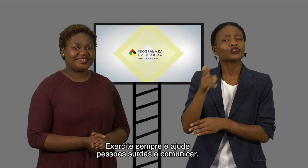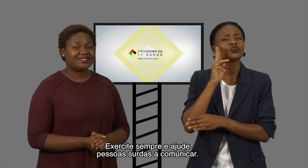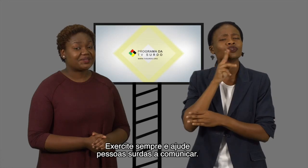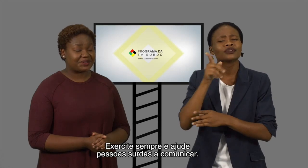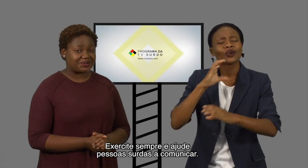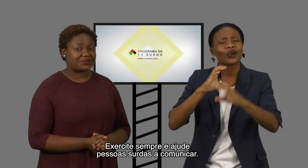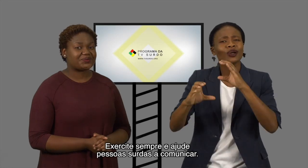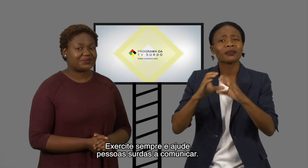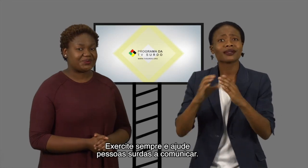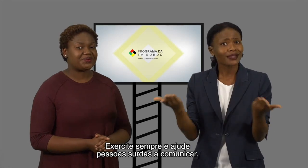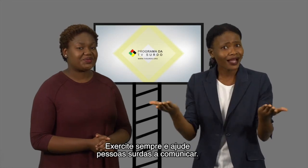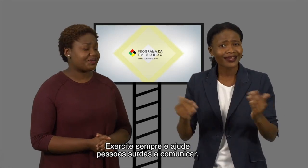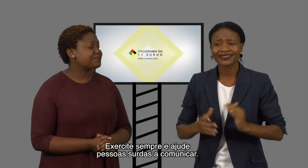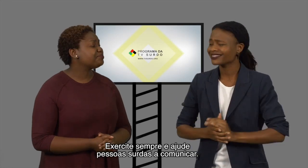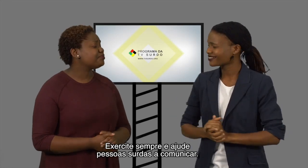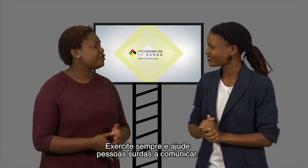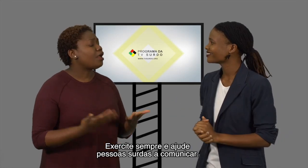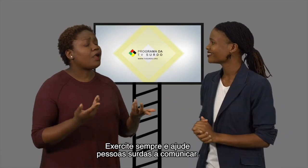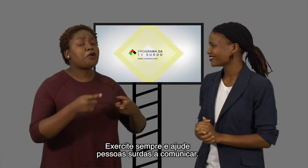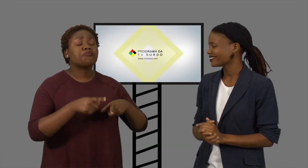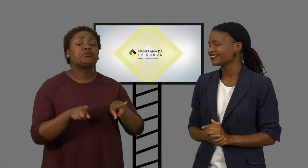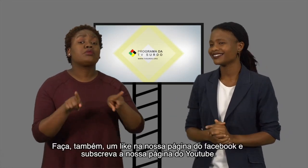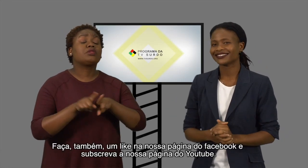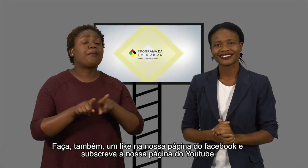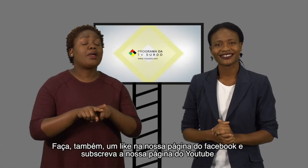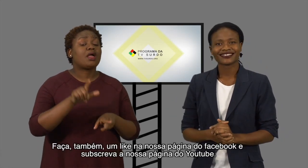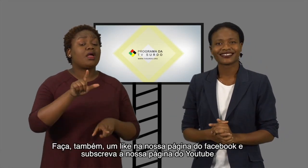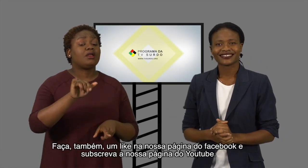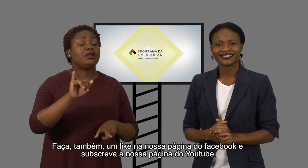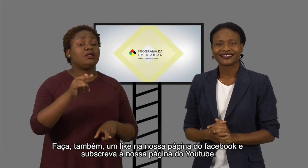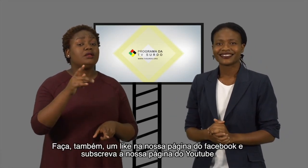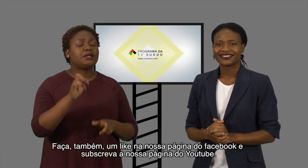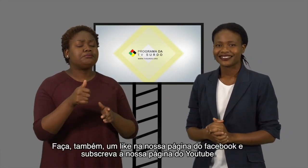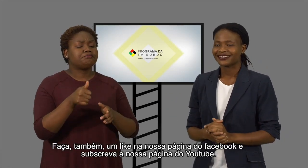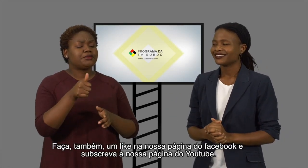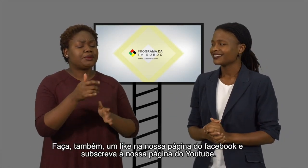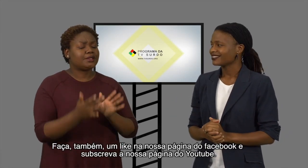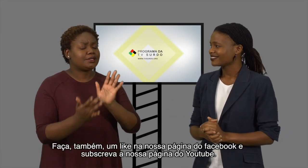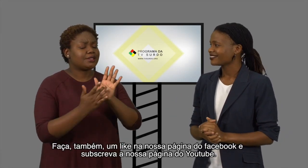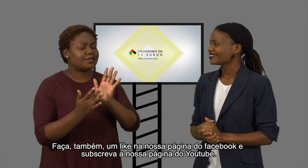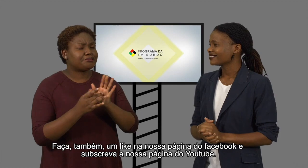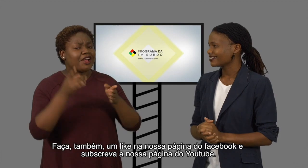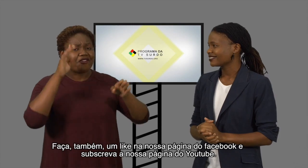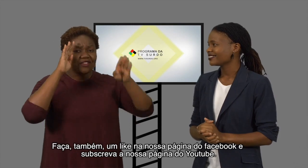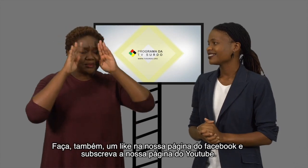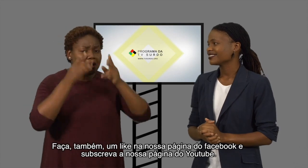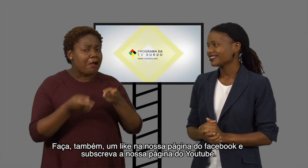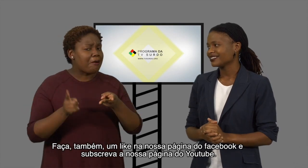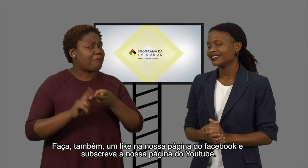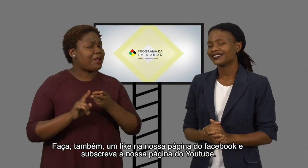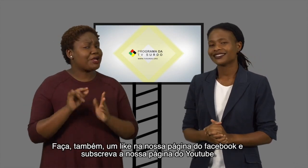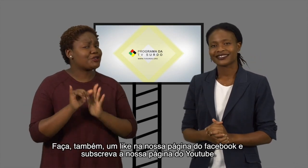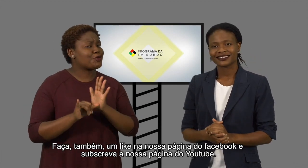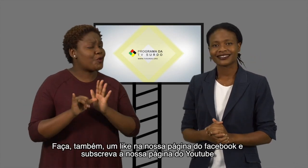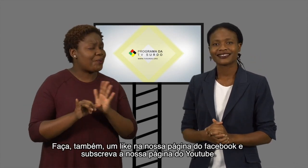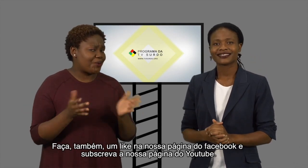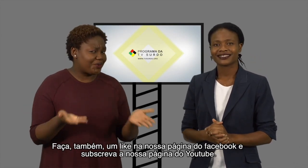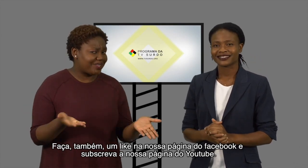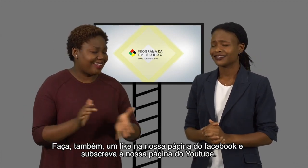e ajude pessoas surdas a comunicar. Faça também um like na nossa página do Facebook e